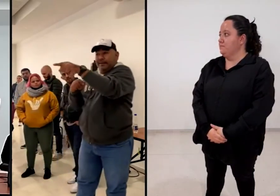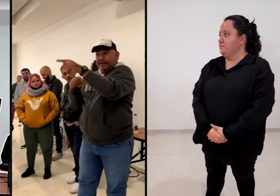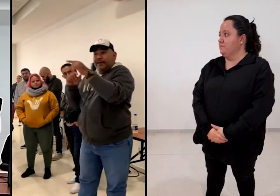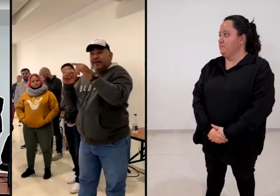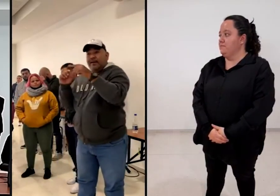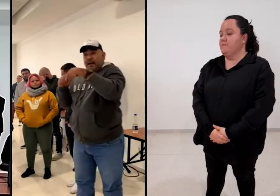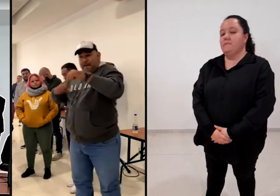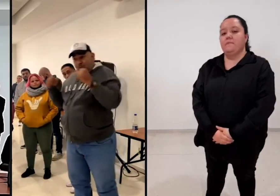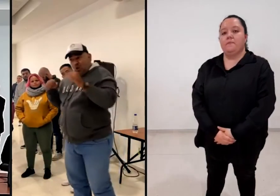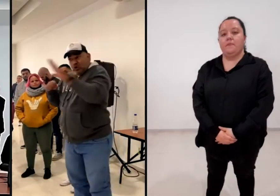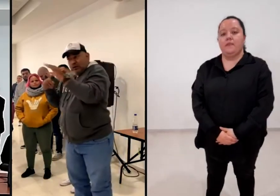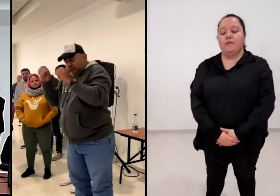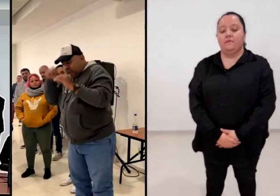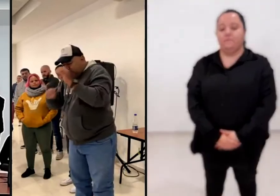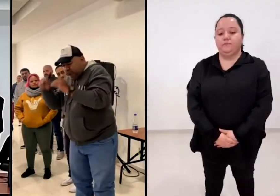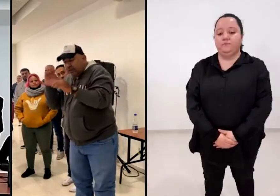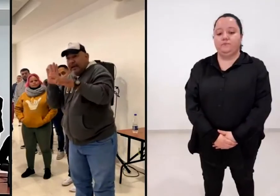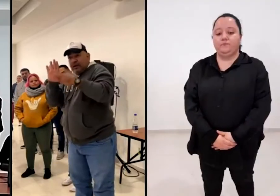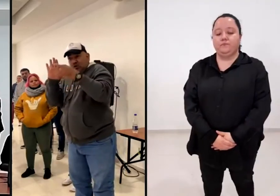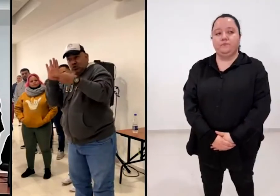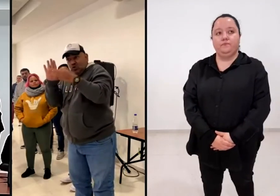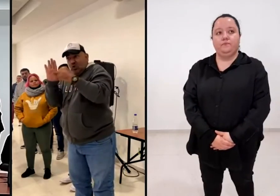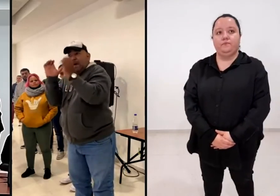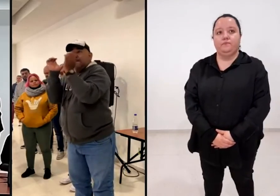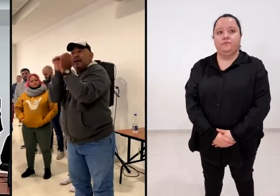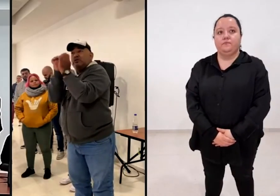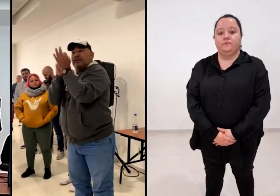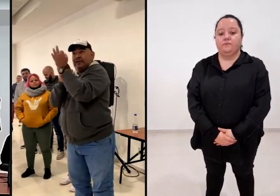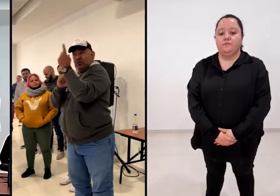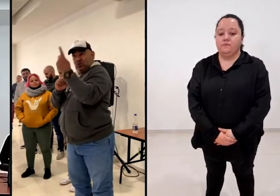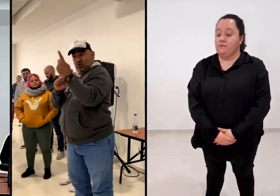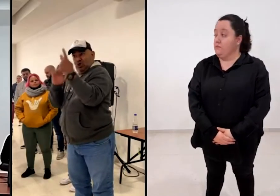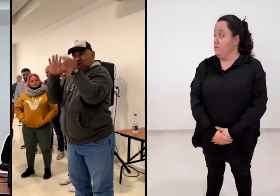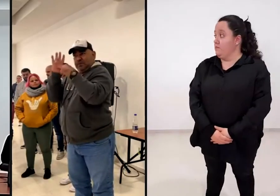ya no si esto